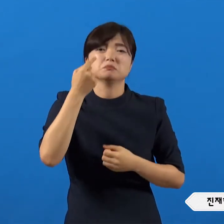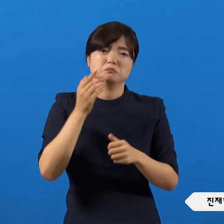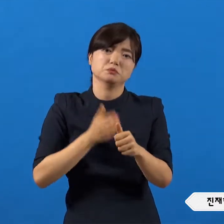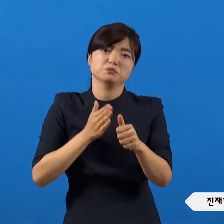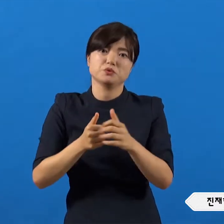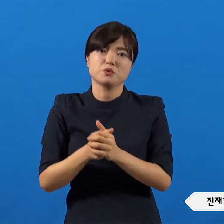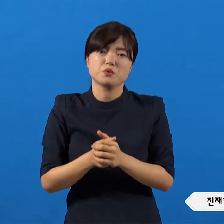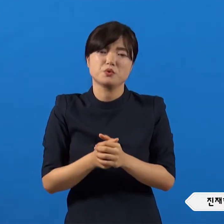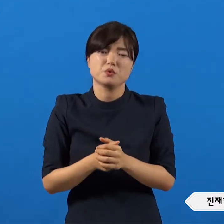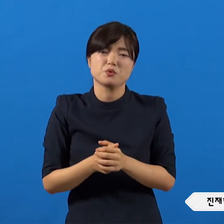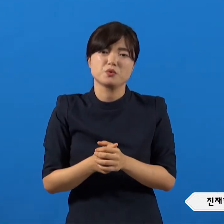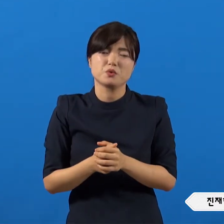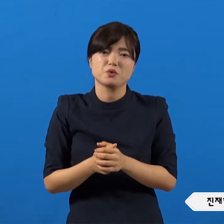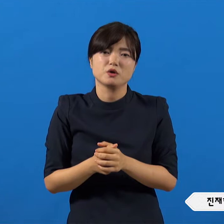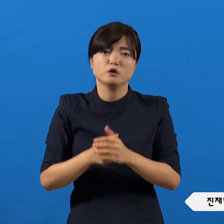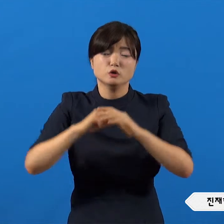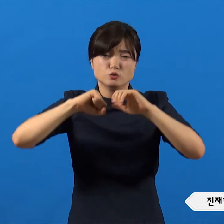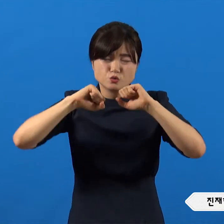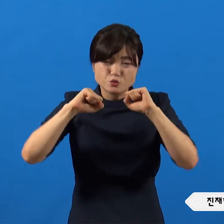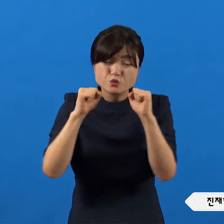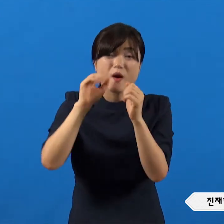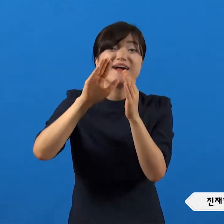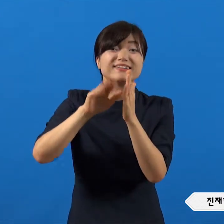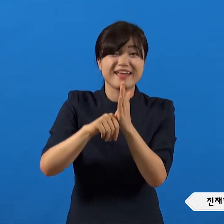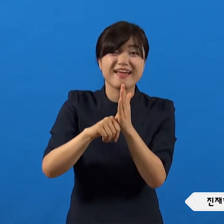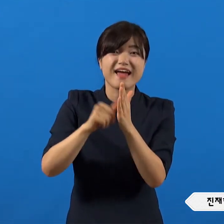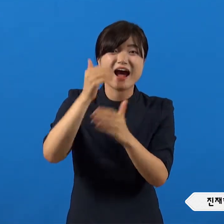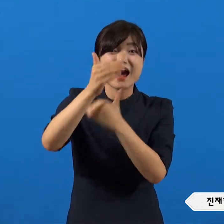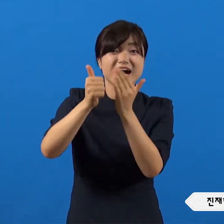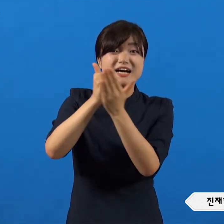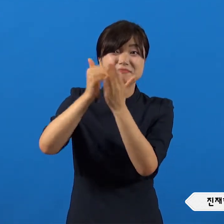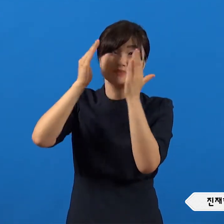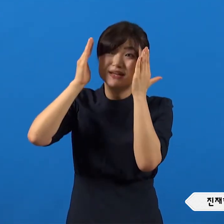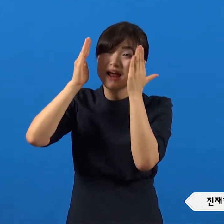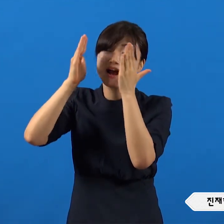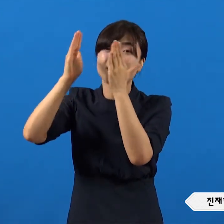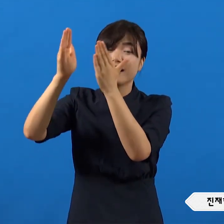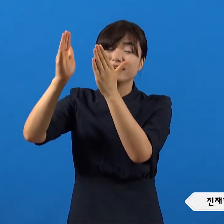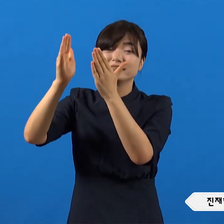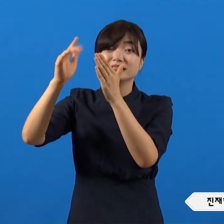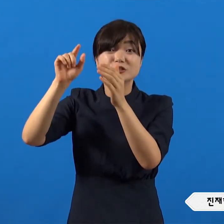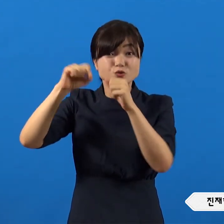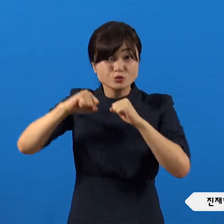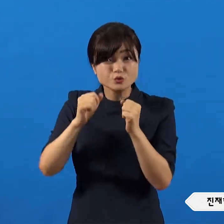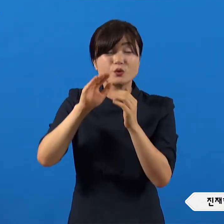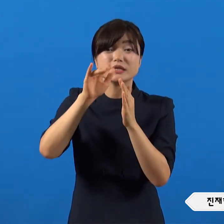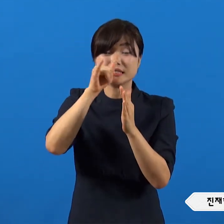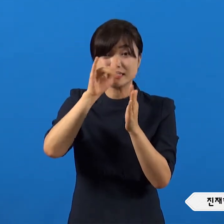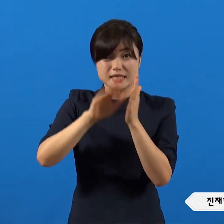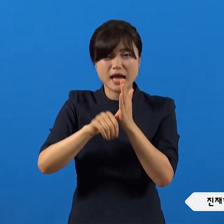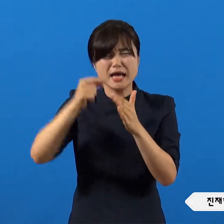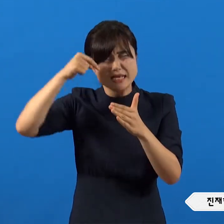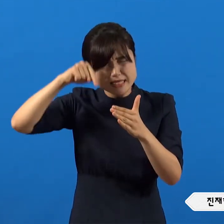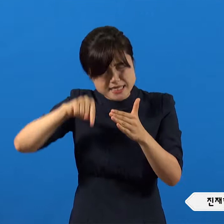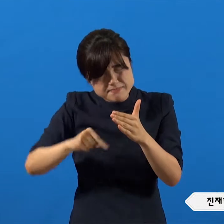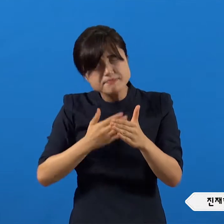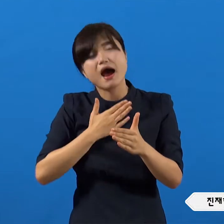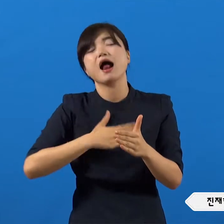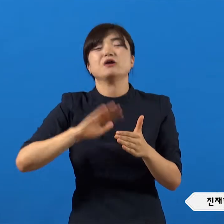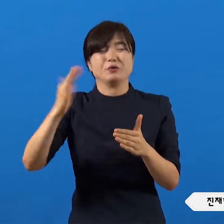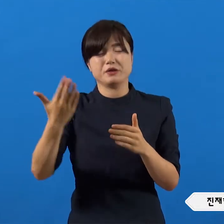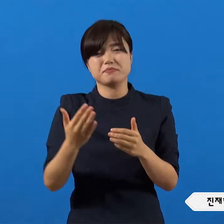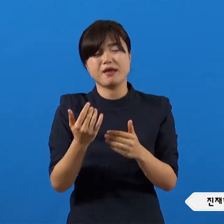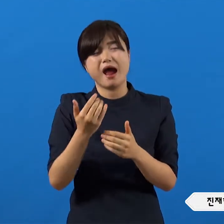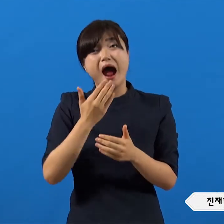대한 순종을 많이 하면 할수록 우리는 하나님을 좀 더 깊이 압니다. 하나님을 깊이 알면